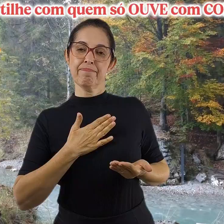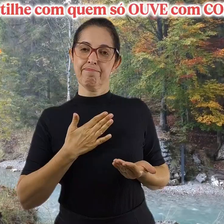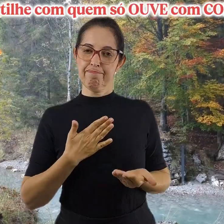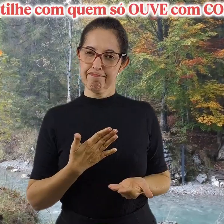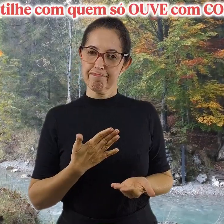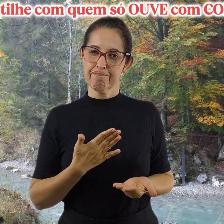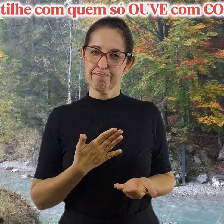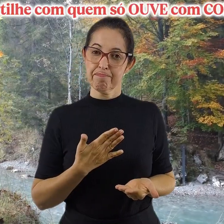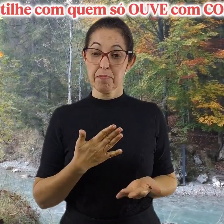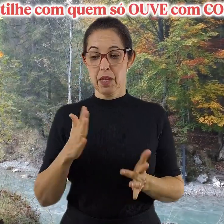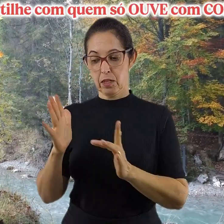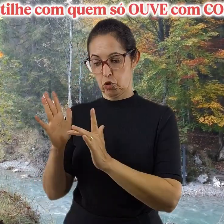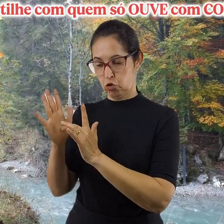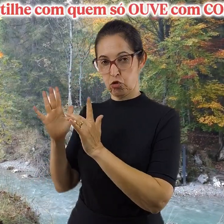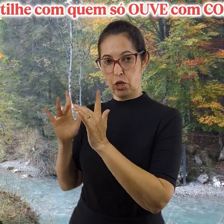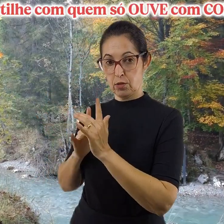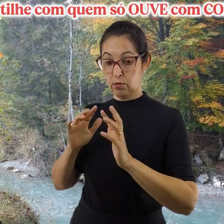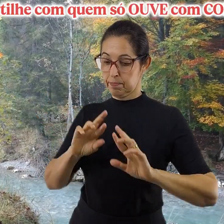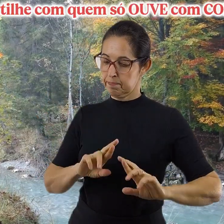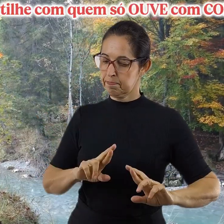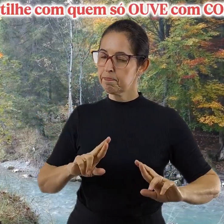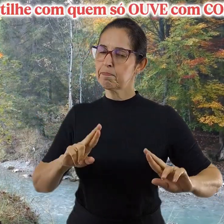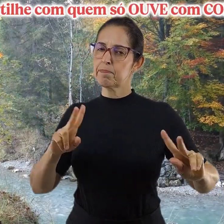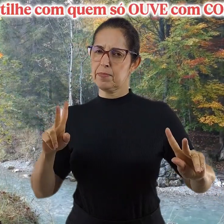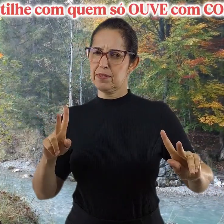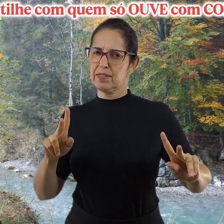Não foi o que Jesus fez.